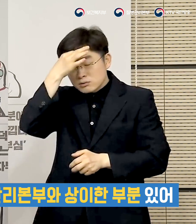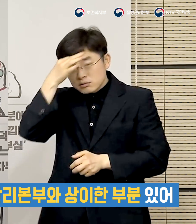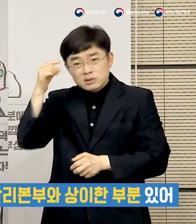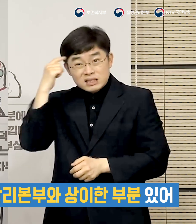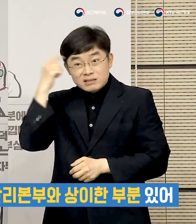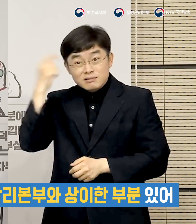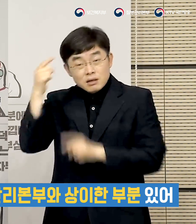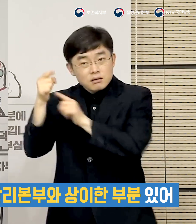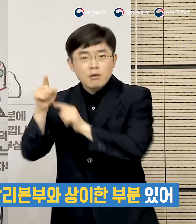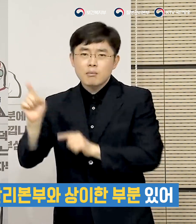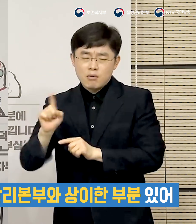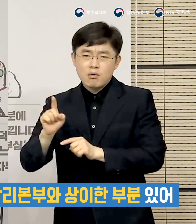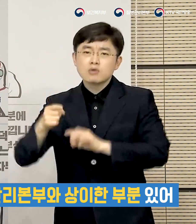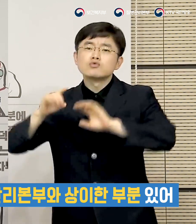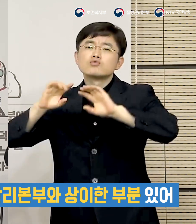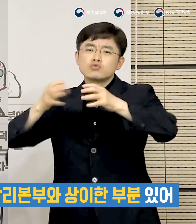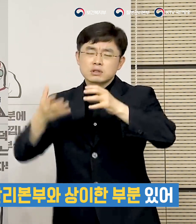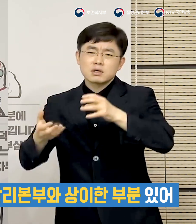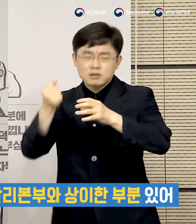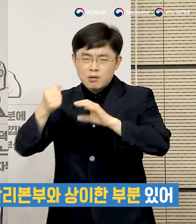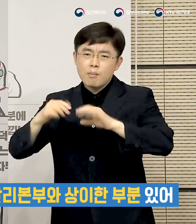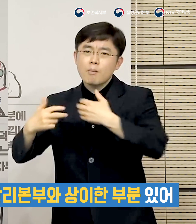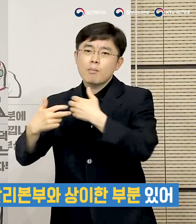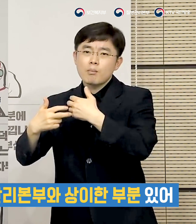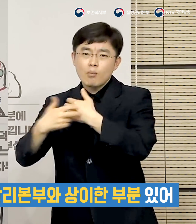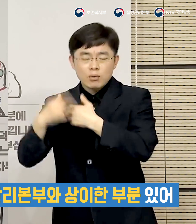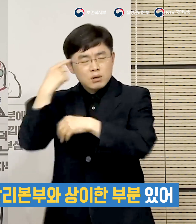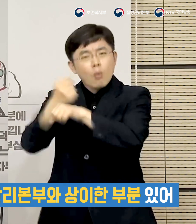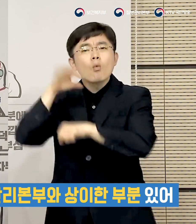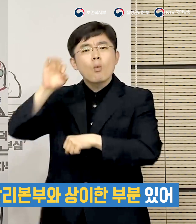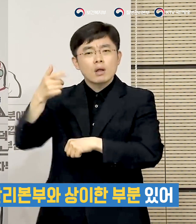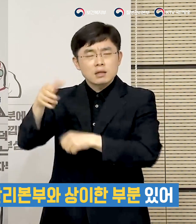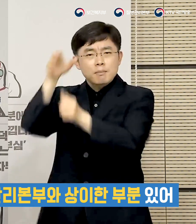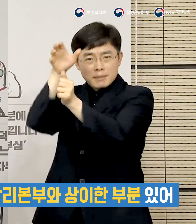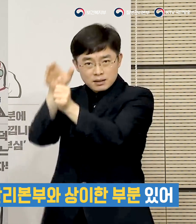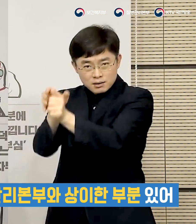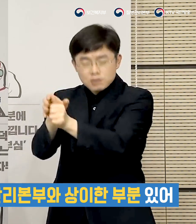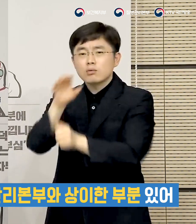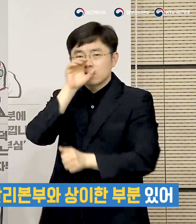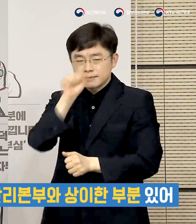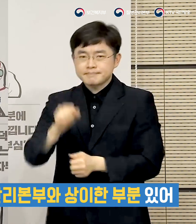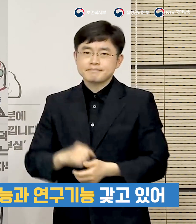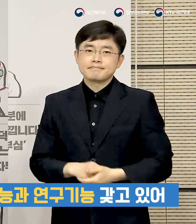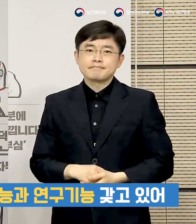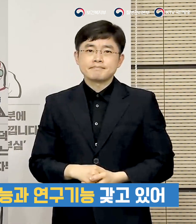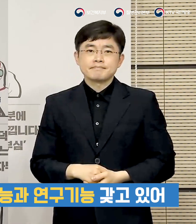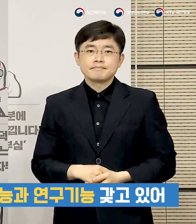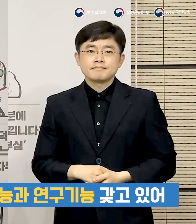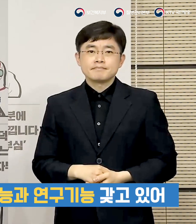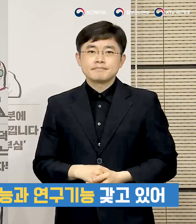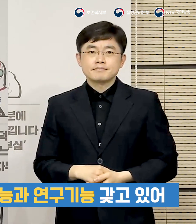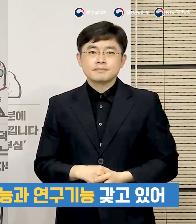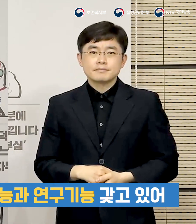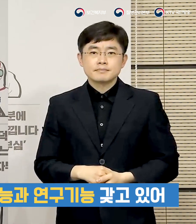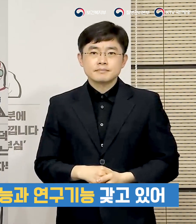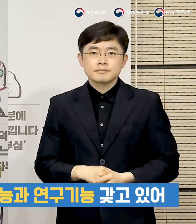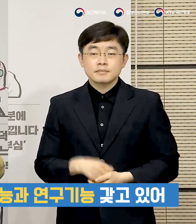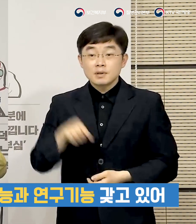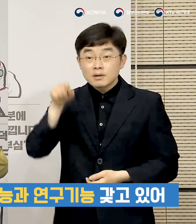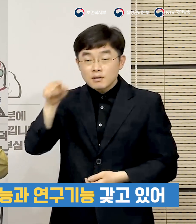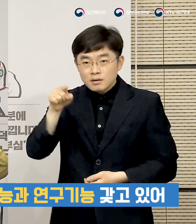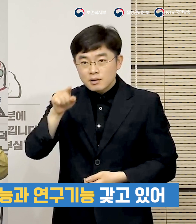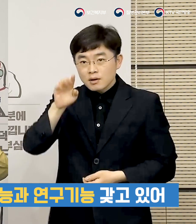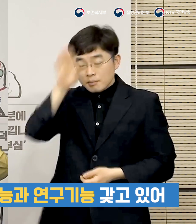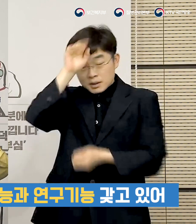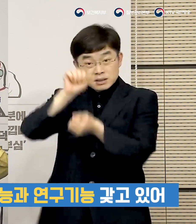기능은 국립보건연구원에서 지속적으로 맡아주는 게 좋겠다라는 정책적인 판단이 있었습니다. 그래서 감염병과 관련된 기능만 하고